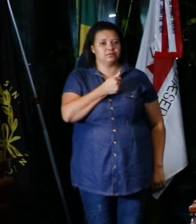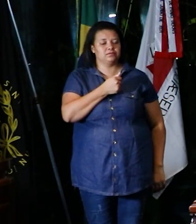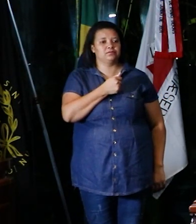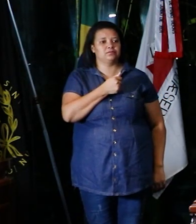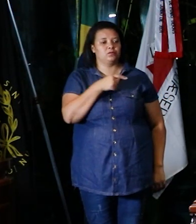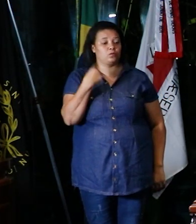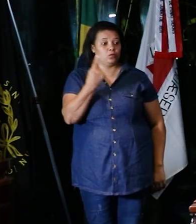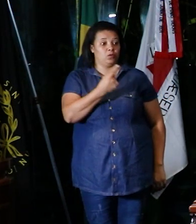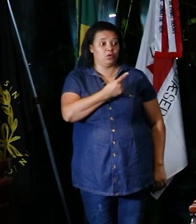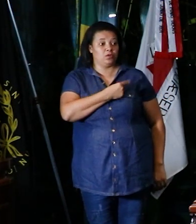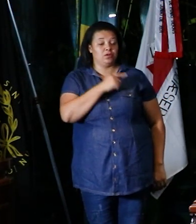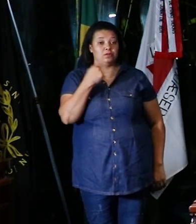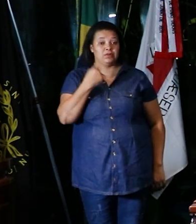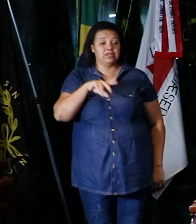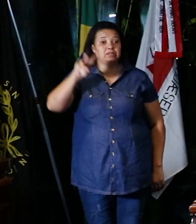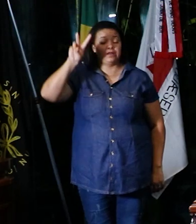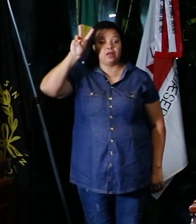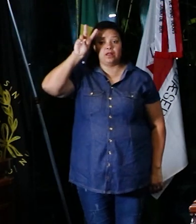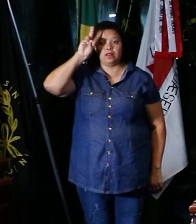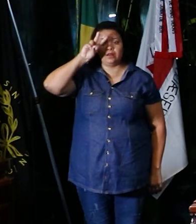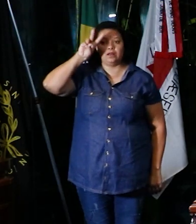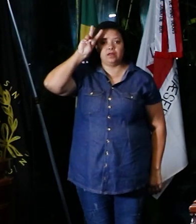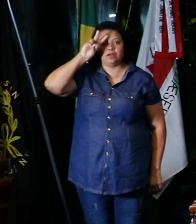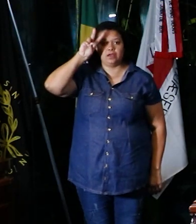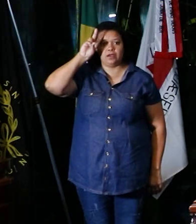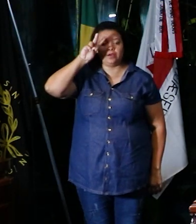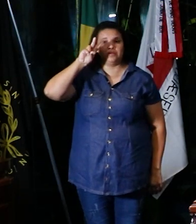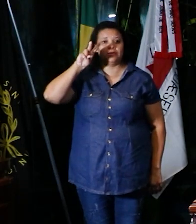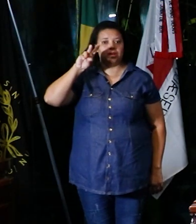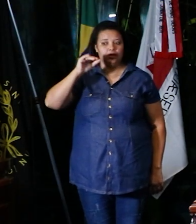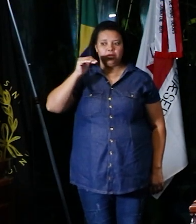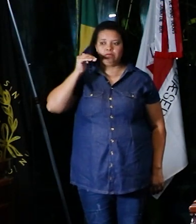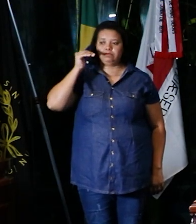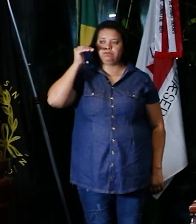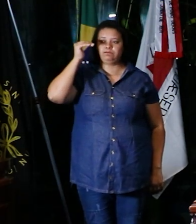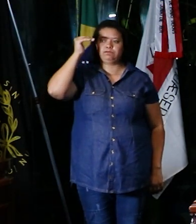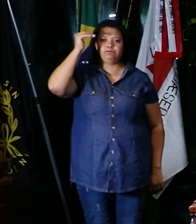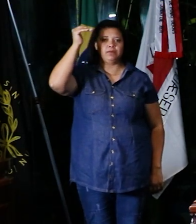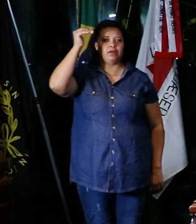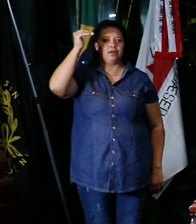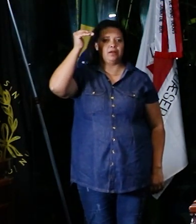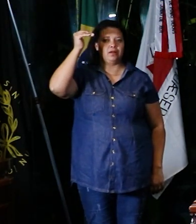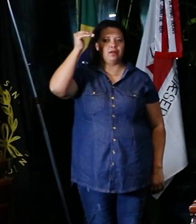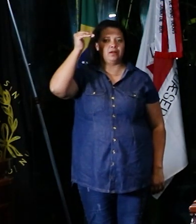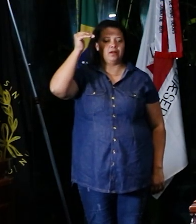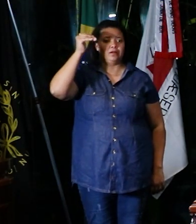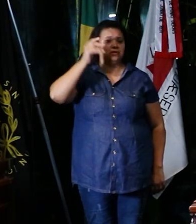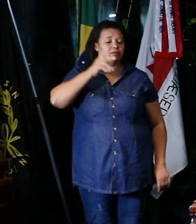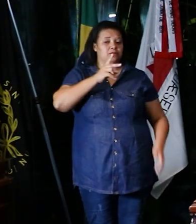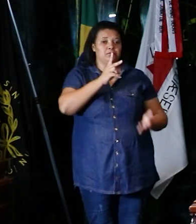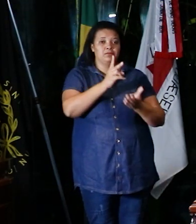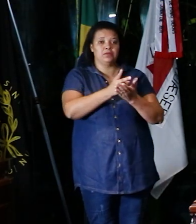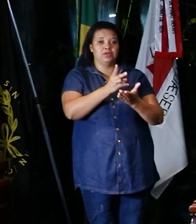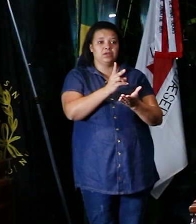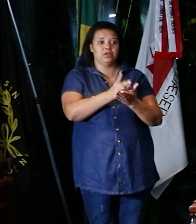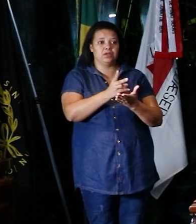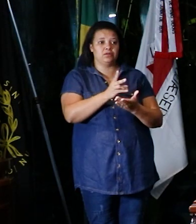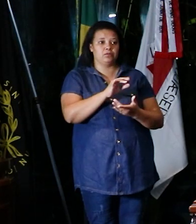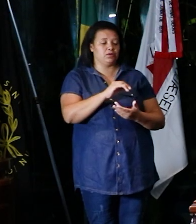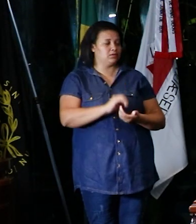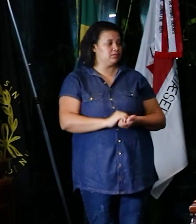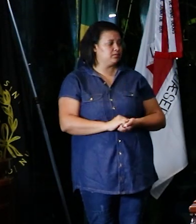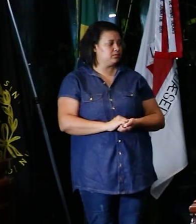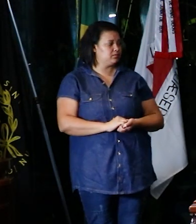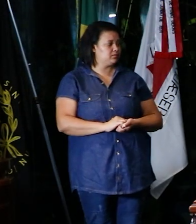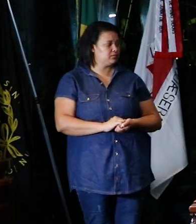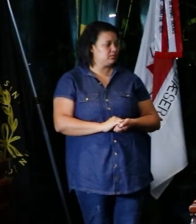E a gente tem de lembrar que os grandíssimos são assim mesmo. Se vocês pegarem... Um dia eu posso